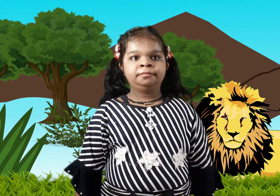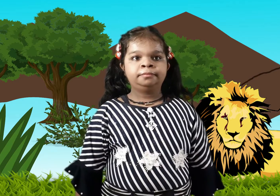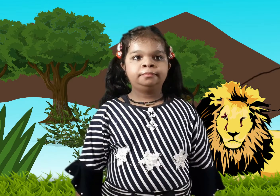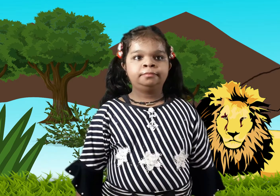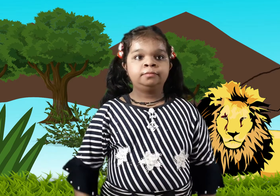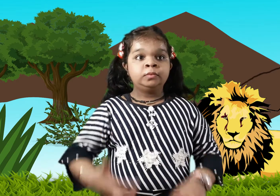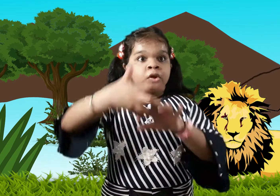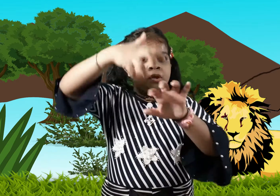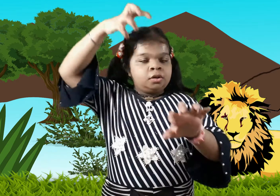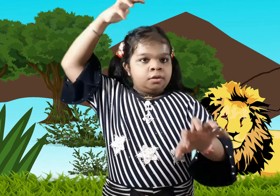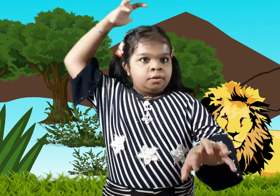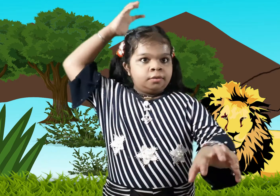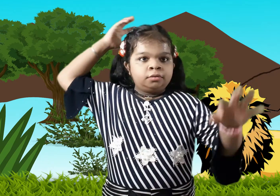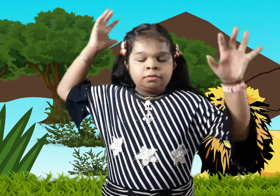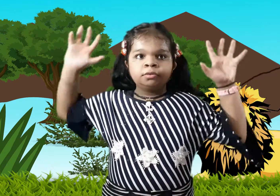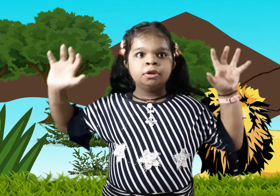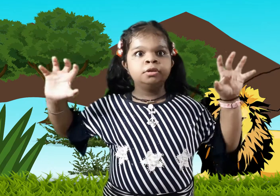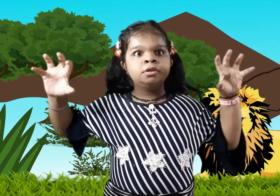शेर का गुस्सा और बढ़ गया।